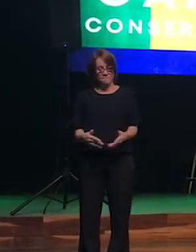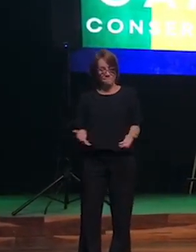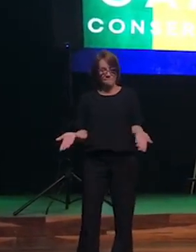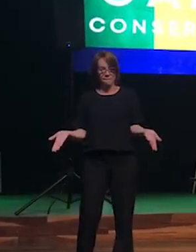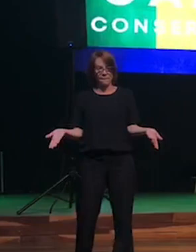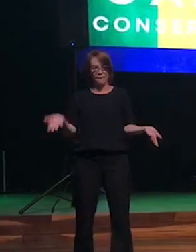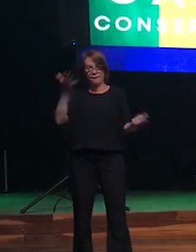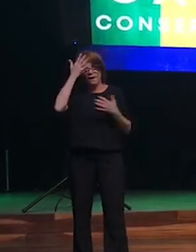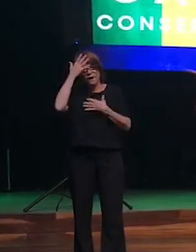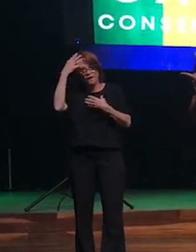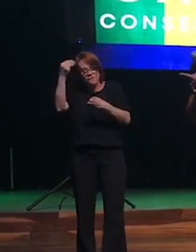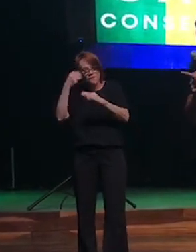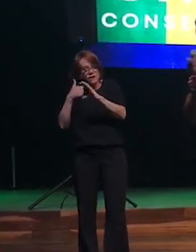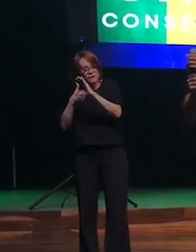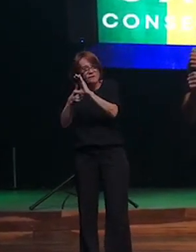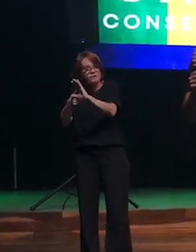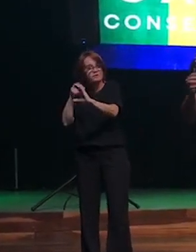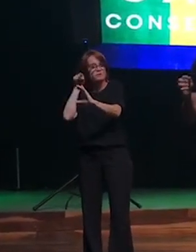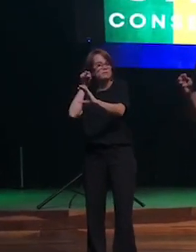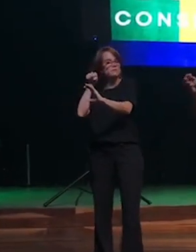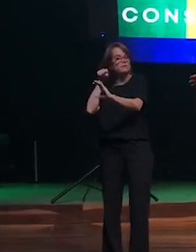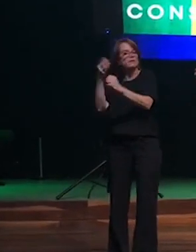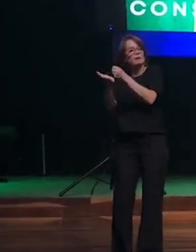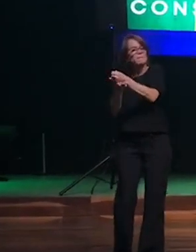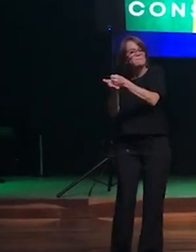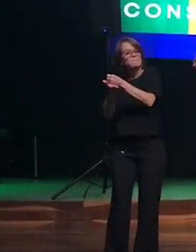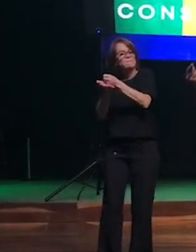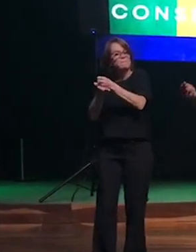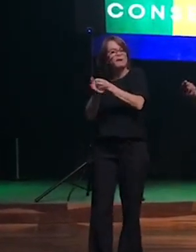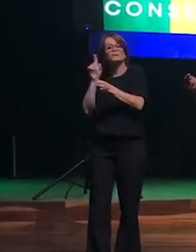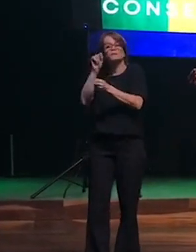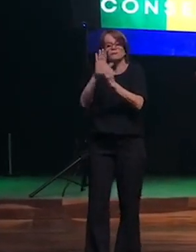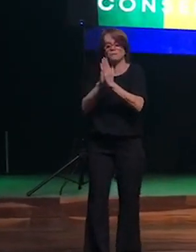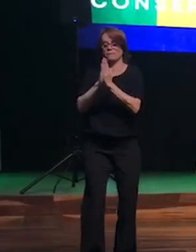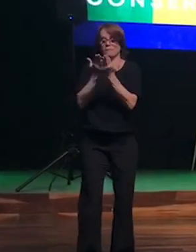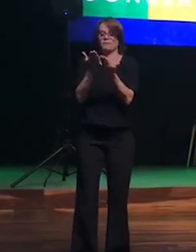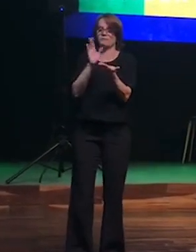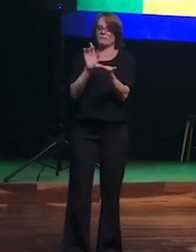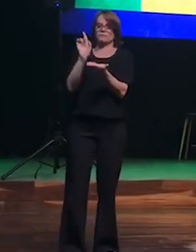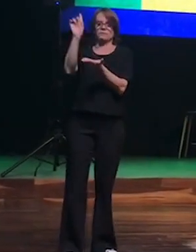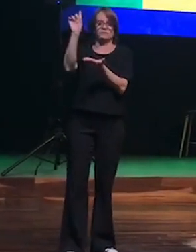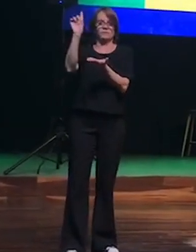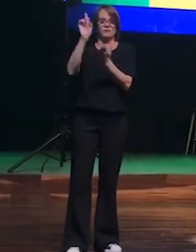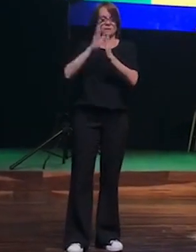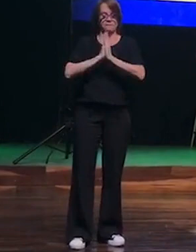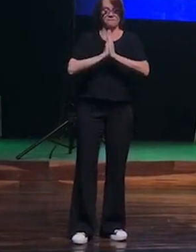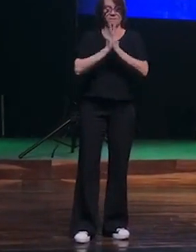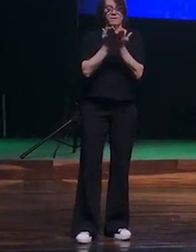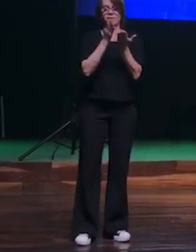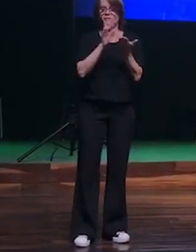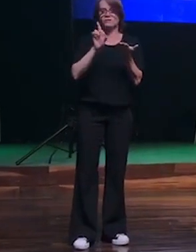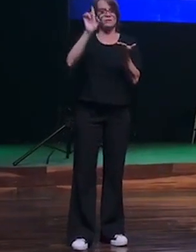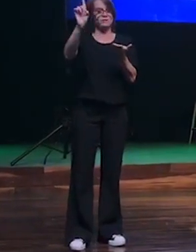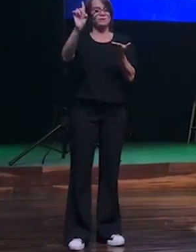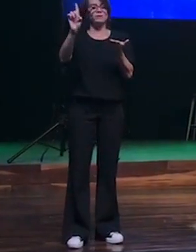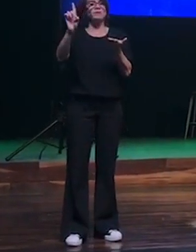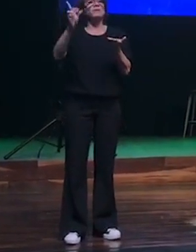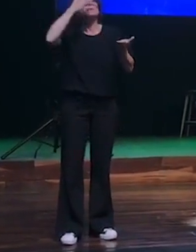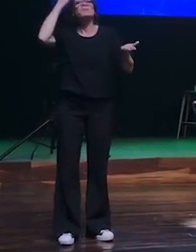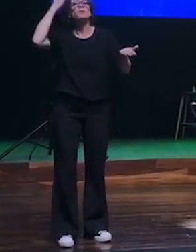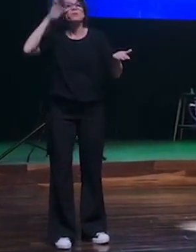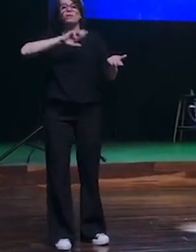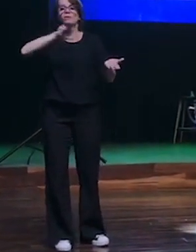Agora, a fé cristã é pautada na Bíblia Sagrada. A Bíblia Sagrada, ninguém é obrigado